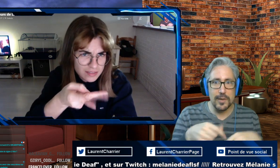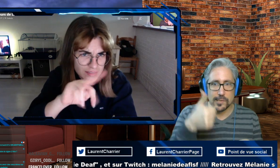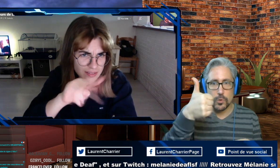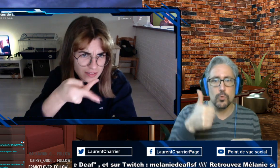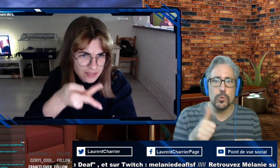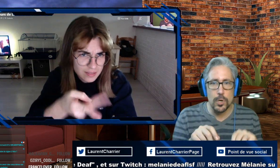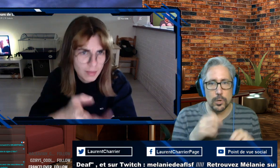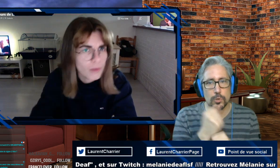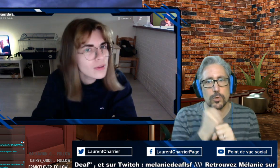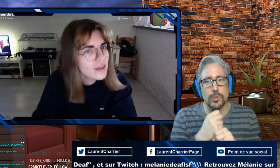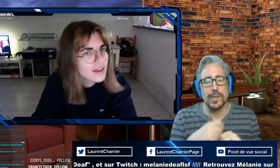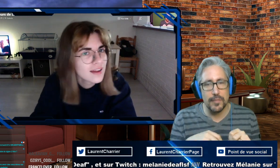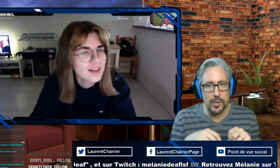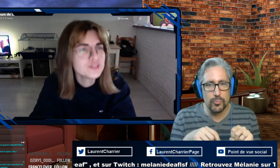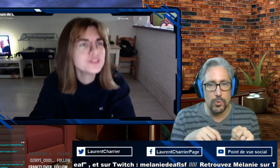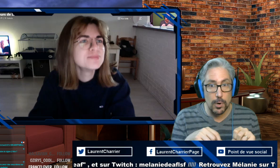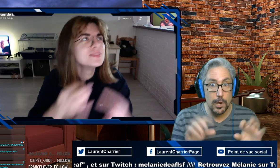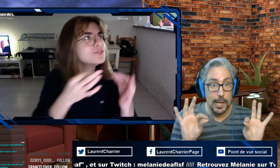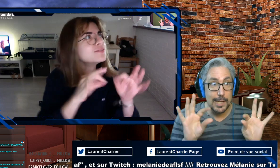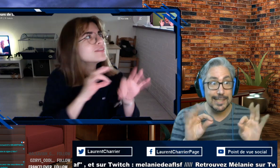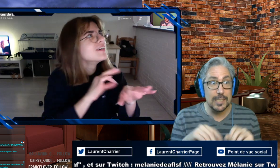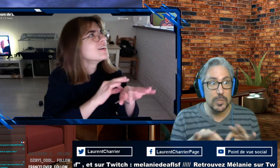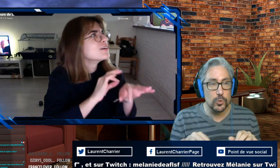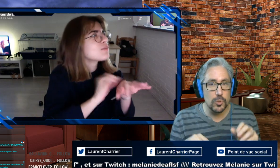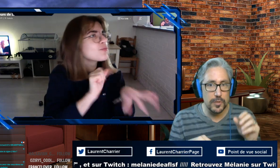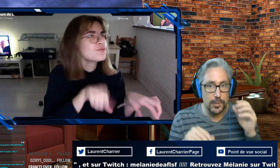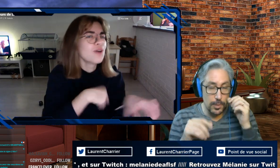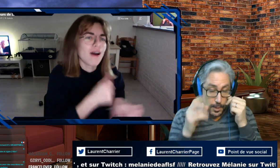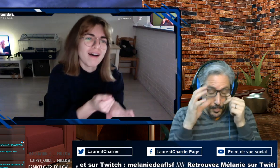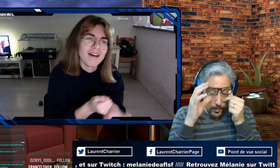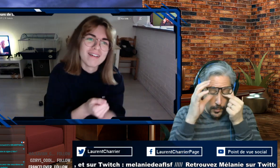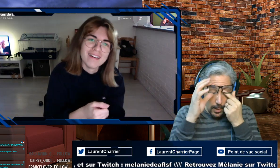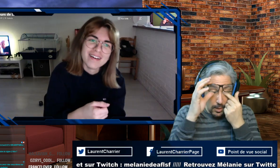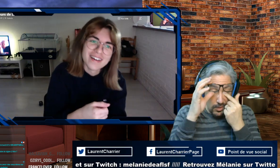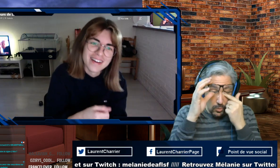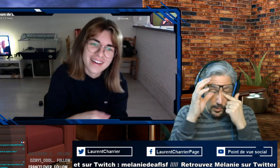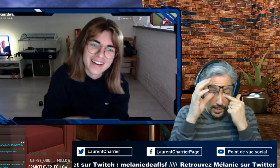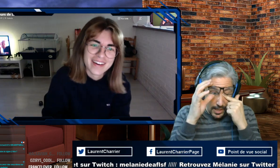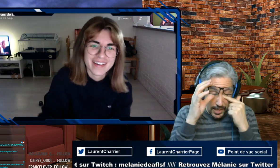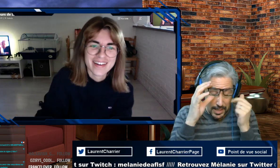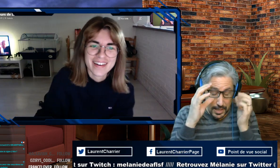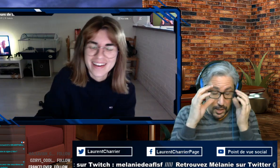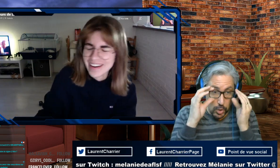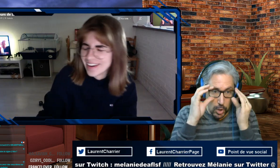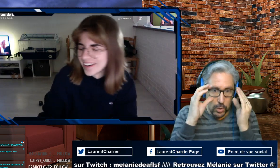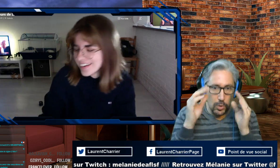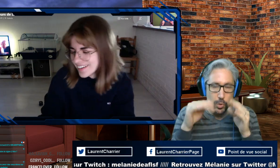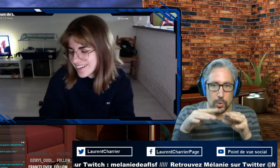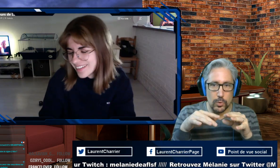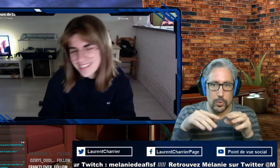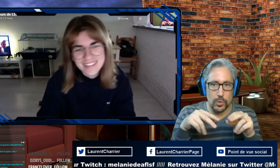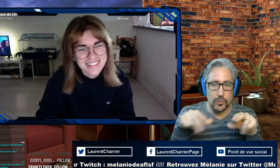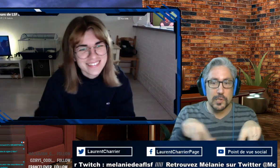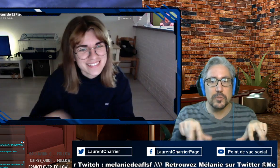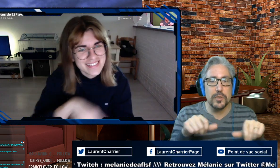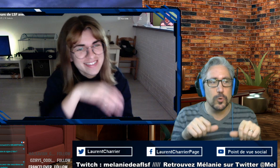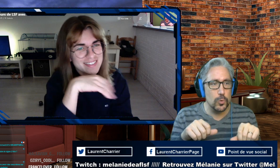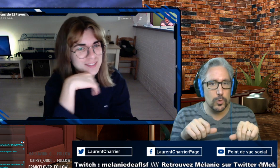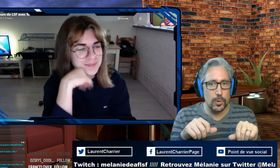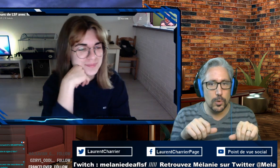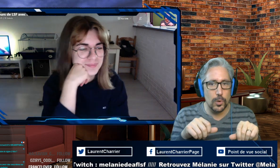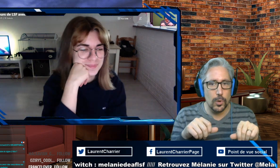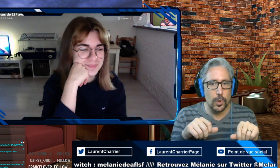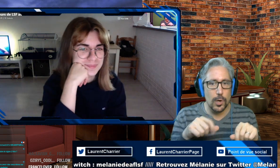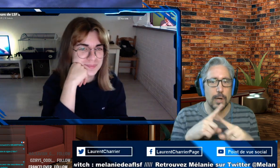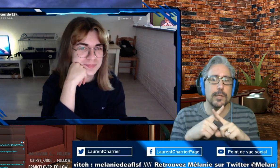C'est l'inverse, c'est 1 heure de travail pour 10 minutes de vidéo. Donc c'est quand je faisais une vidéo,